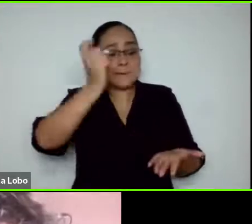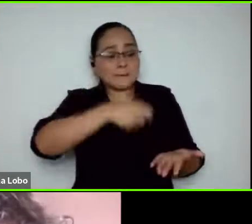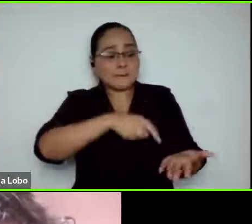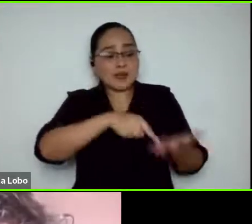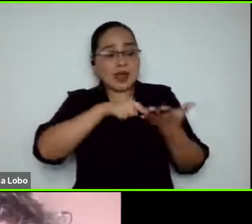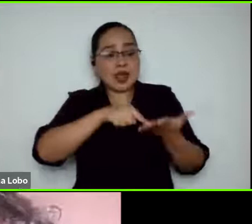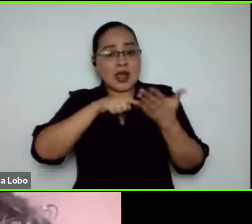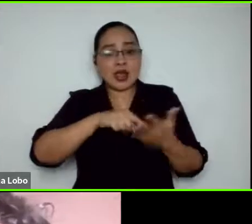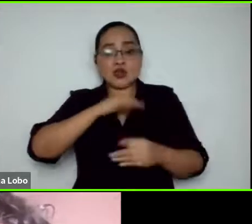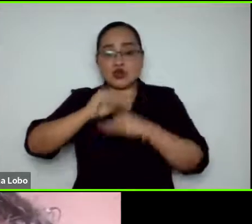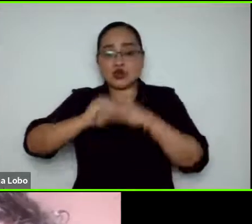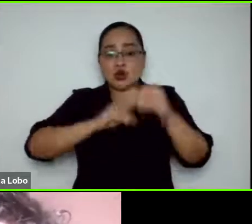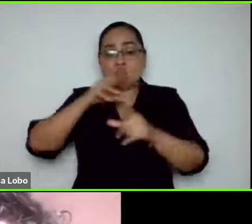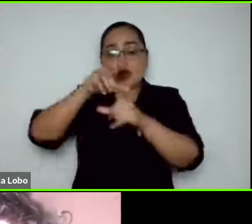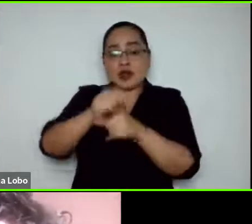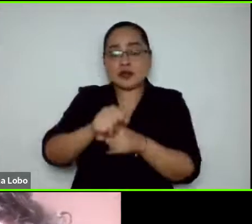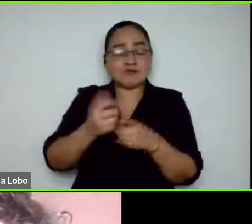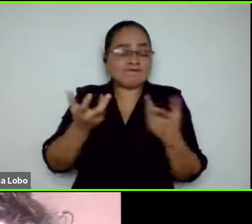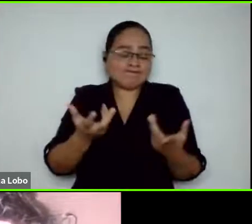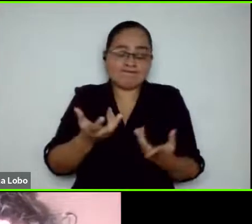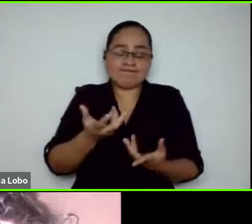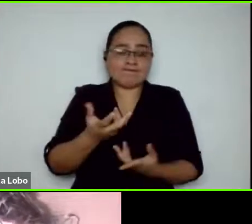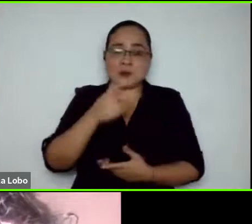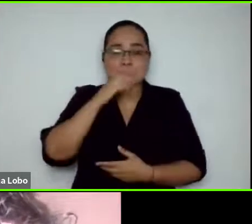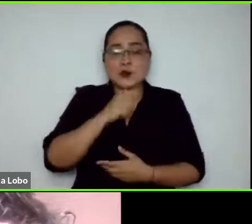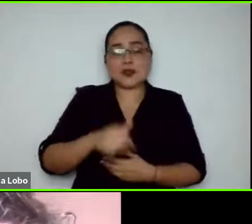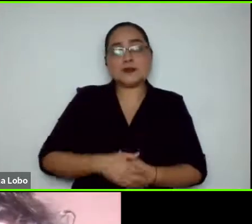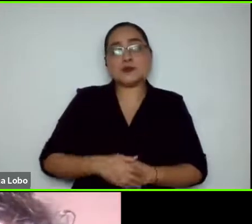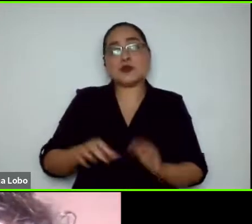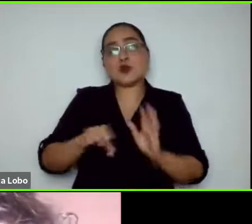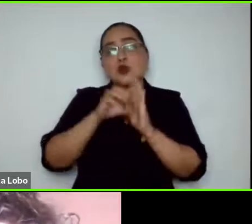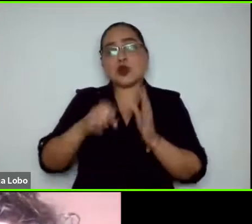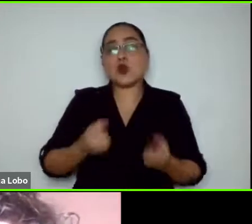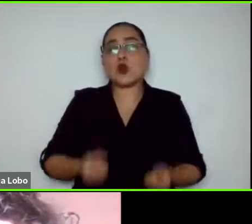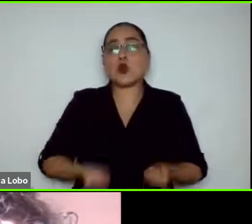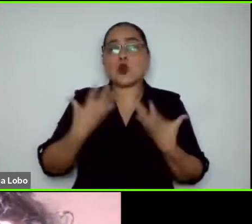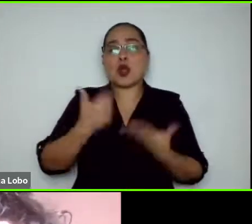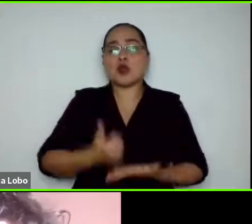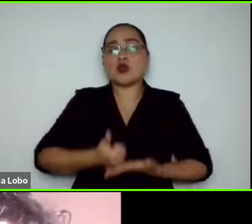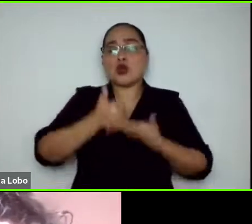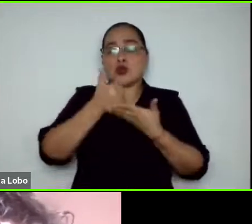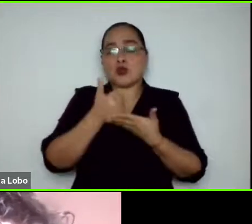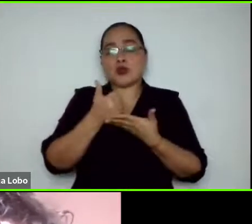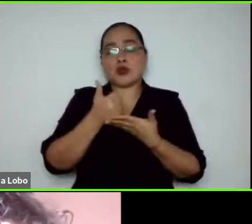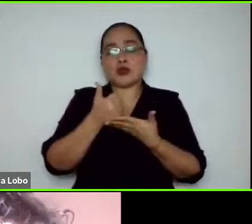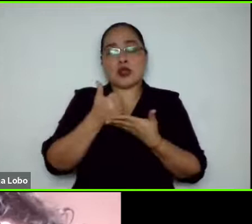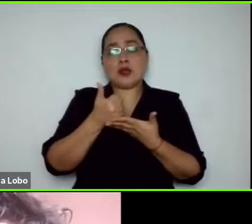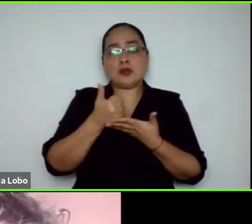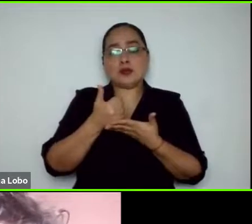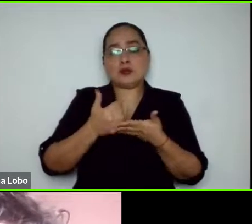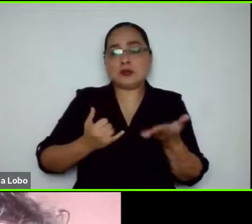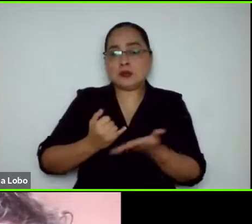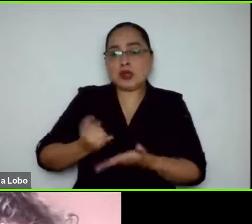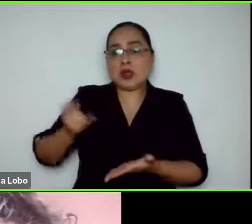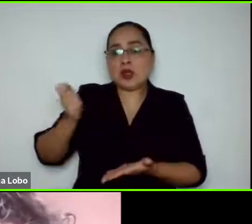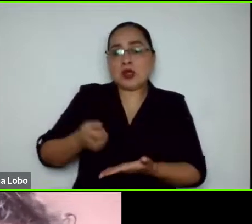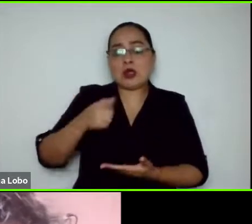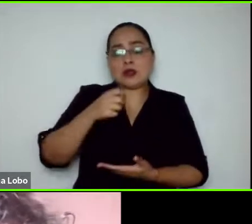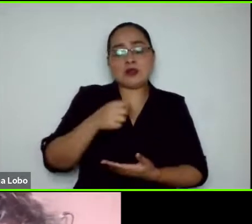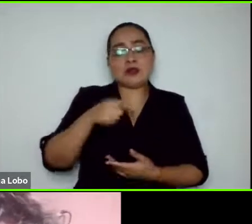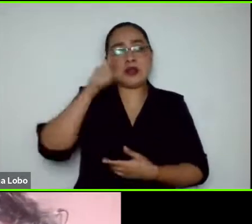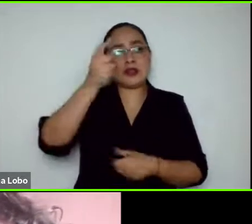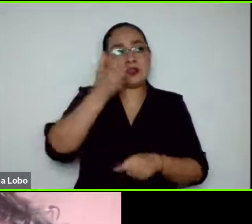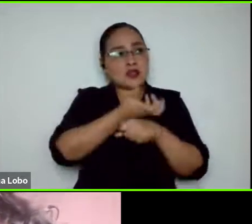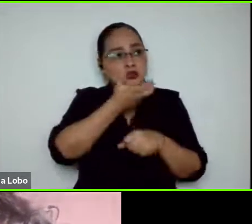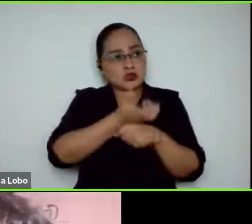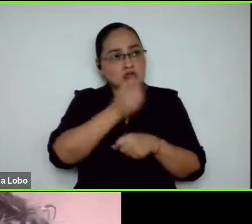contribuir, digo, aquí hay disputas, ¿no?, sobre qué tanto, por ejemplo, contribuyeron las sentencias de la Suprema Corte norteamericana en Brown versus